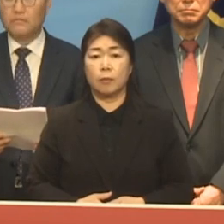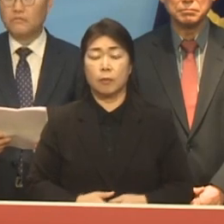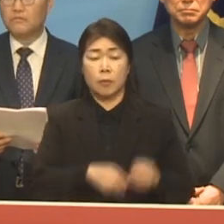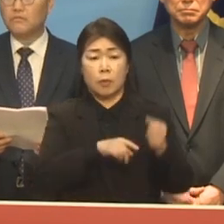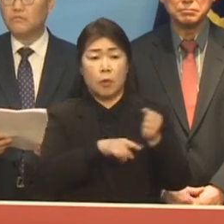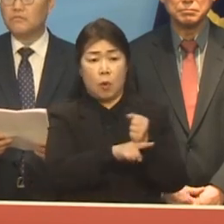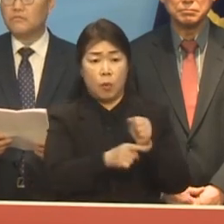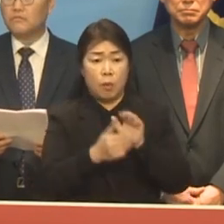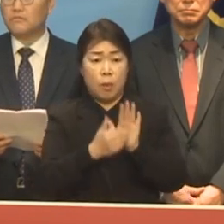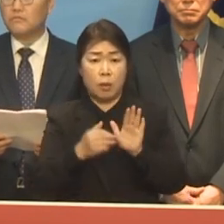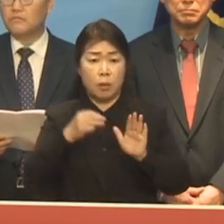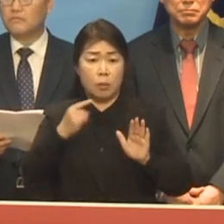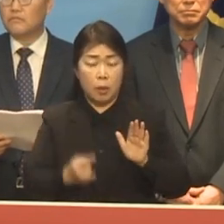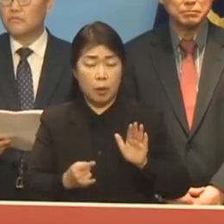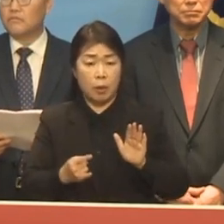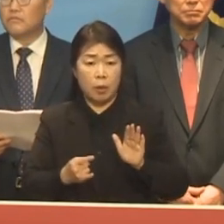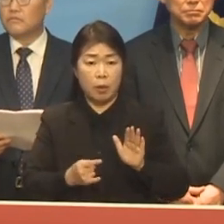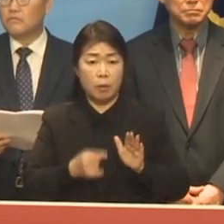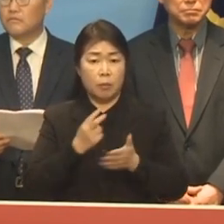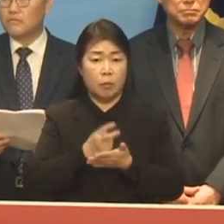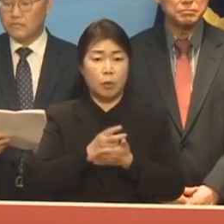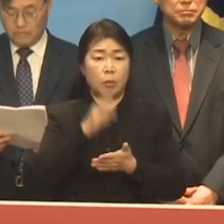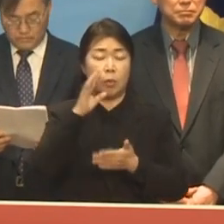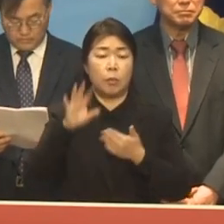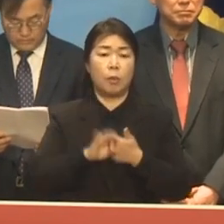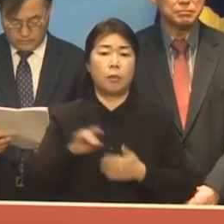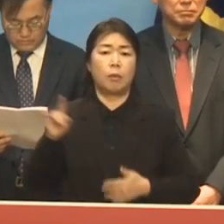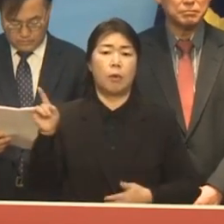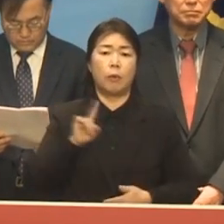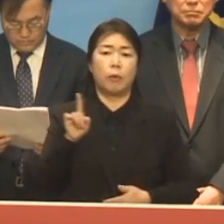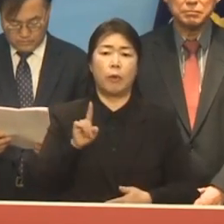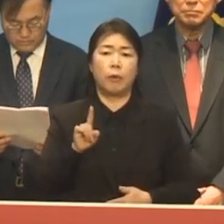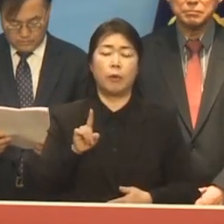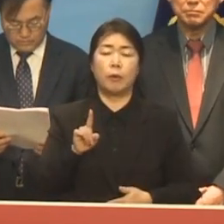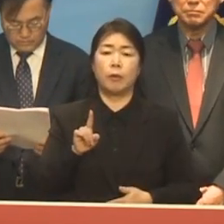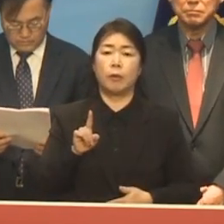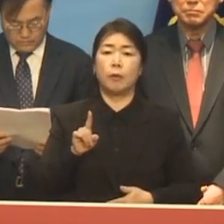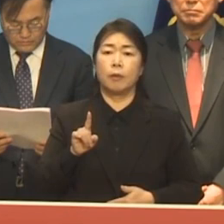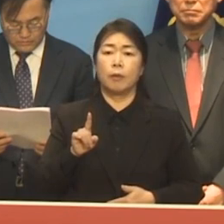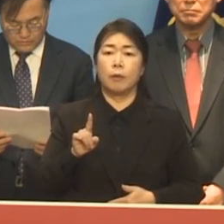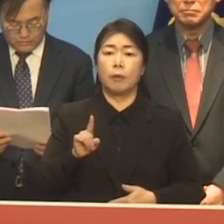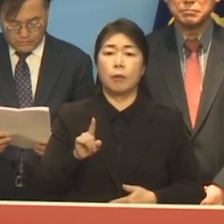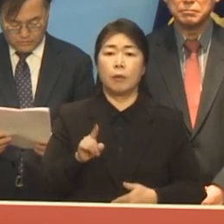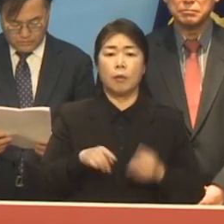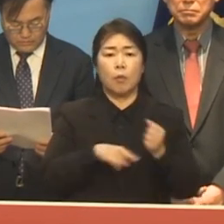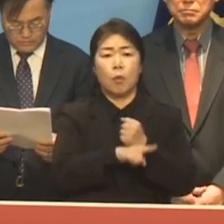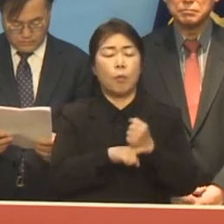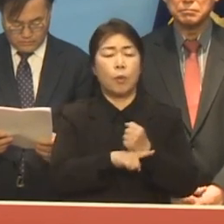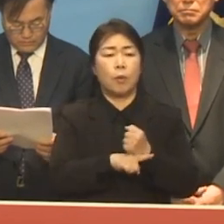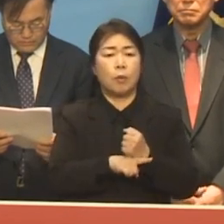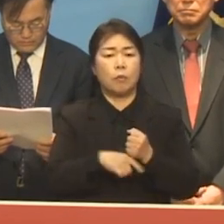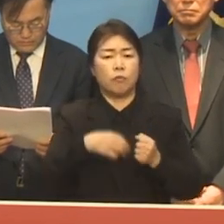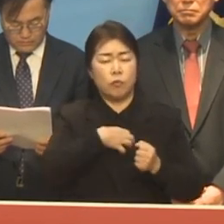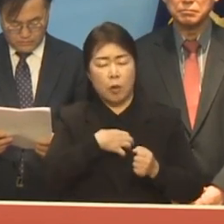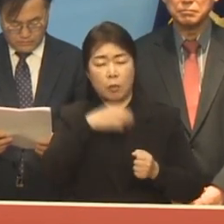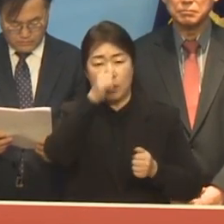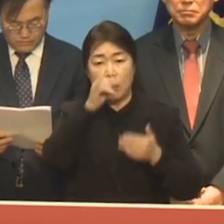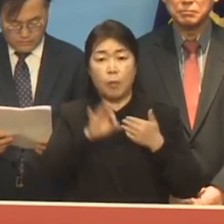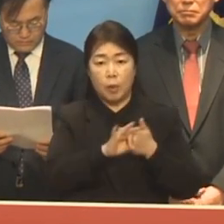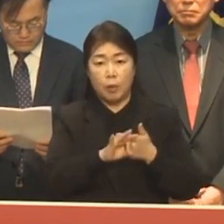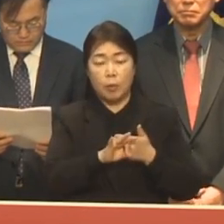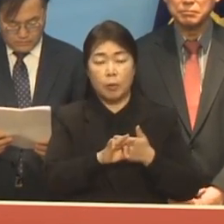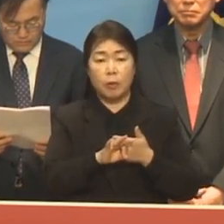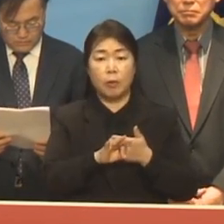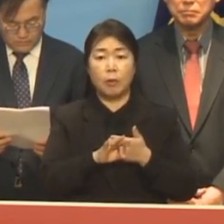고문방지협약 제3조에는 어떠한 당사국도 고문받을 위험이 있다고